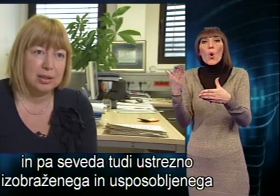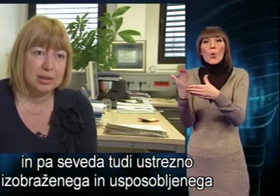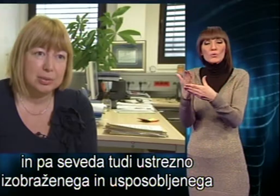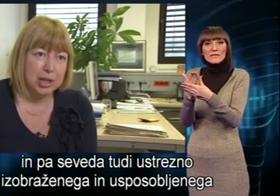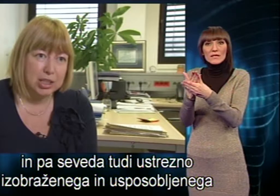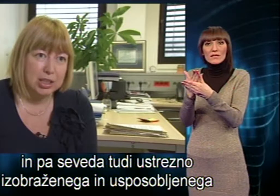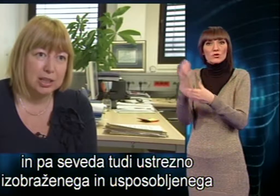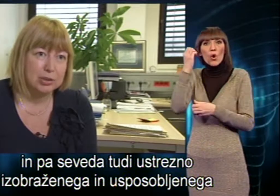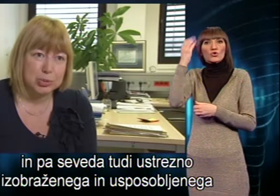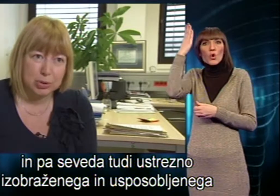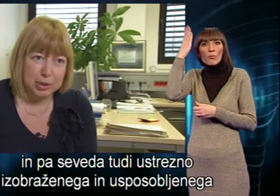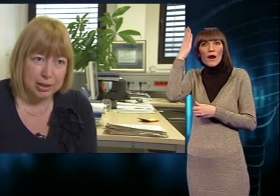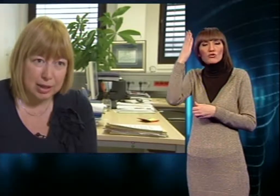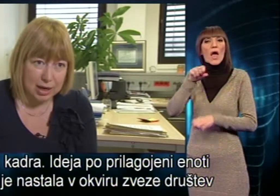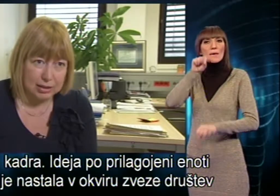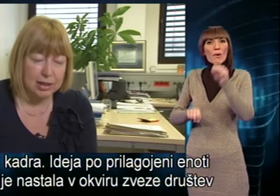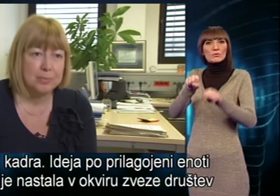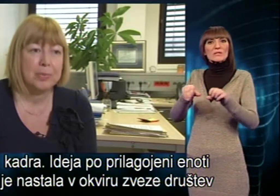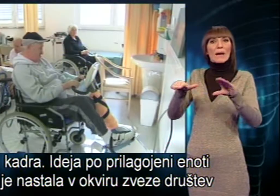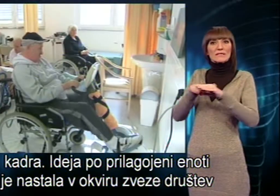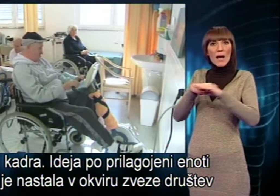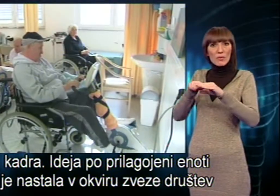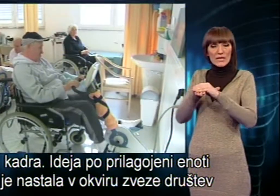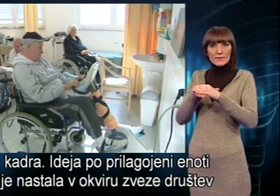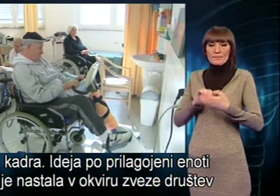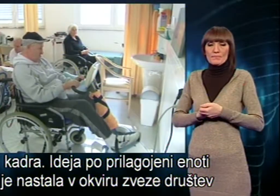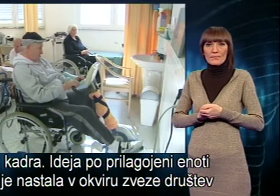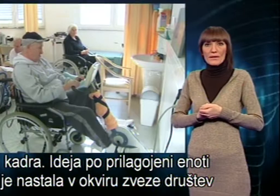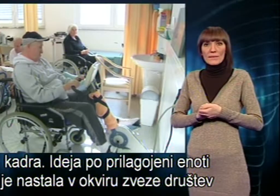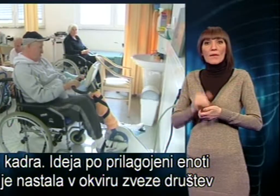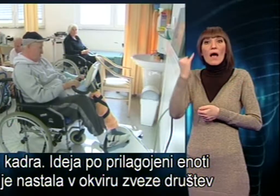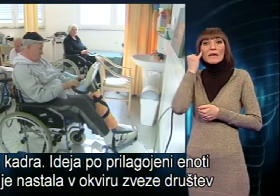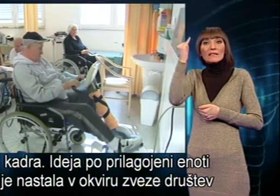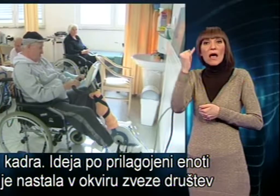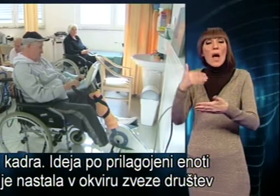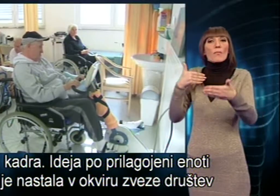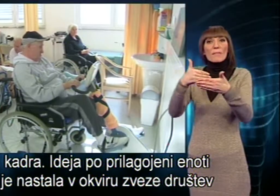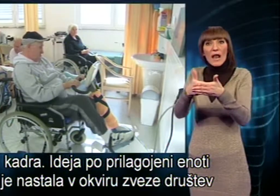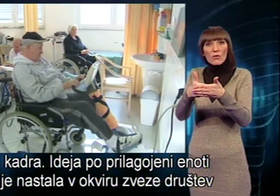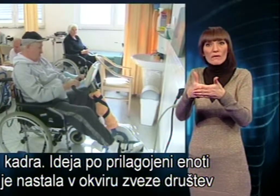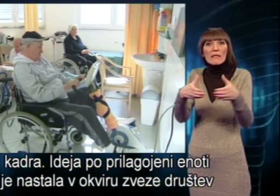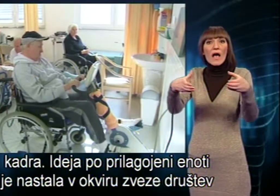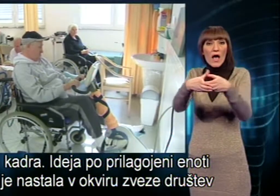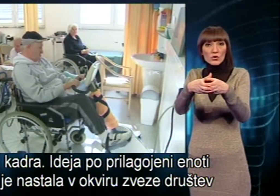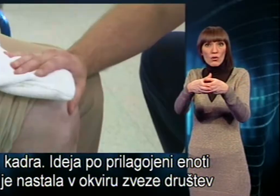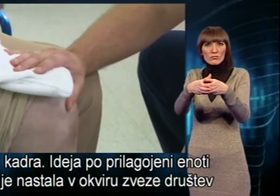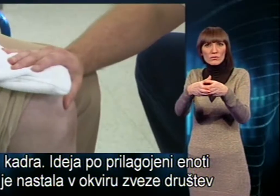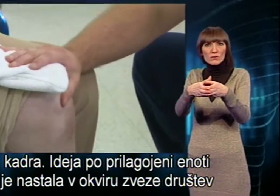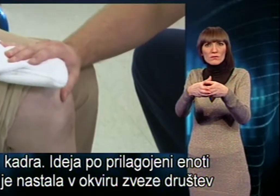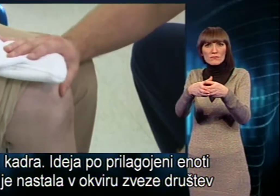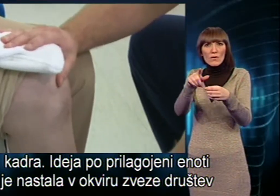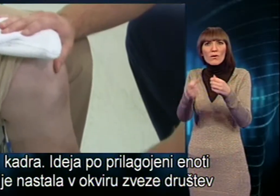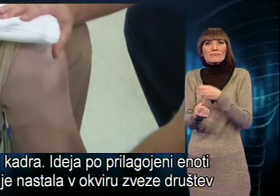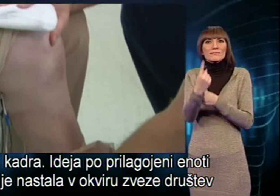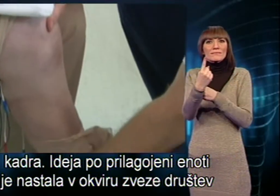ustrezno izobraženega in usposobljenega kadra. Ideja po prilagojeni enoti je nastala seveda